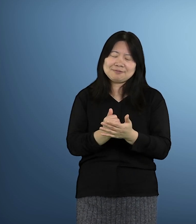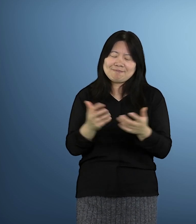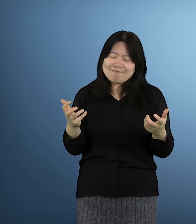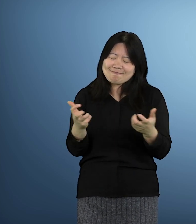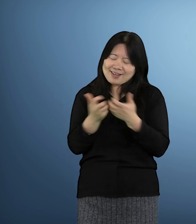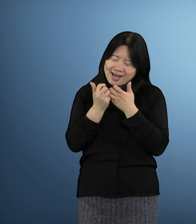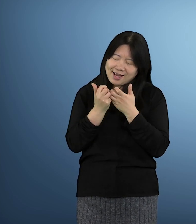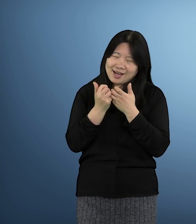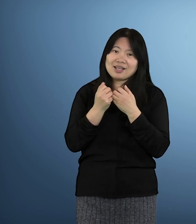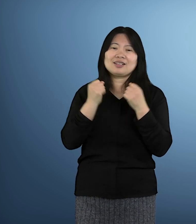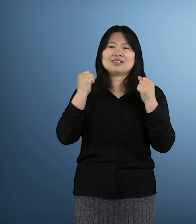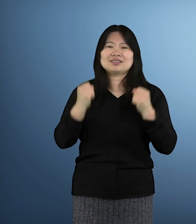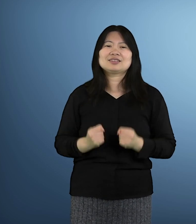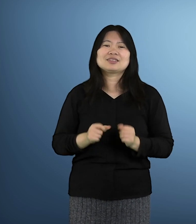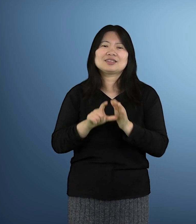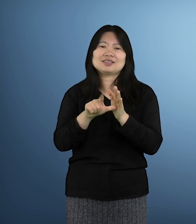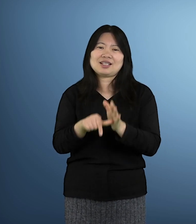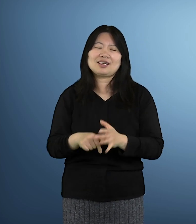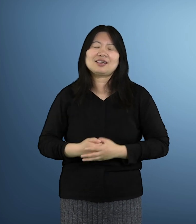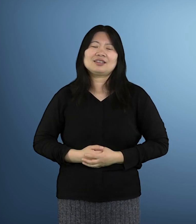빈틈없이 들어오면